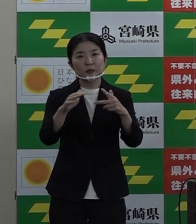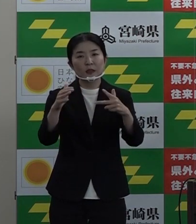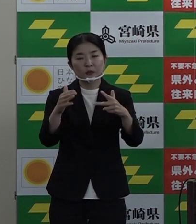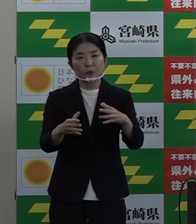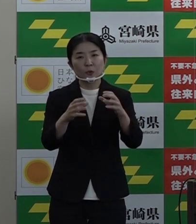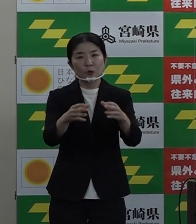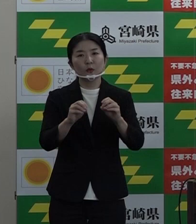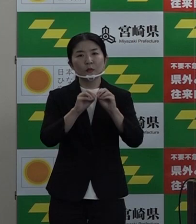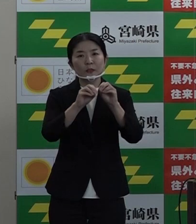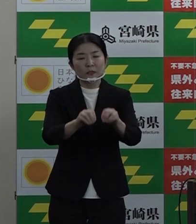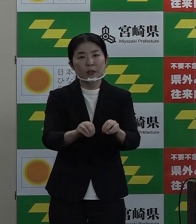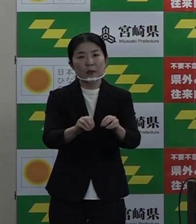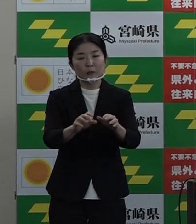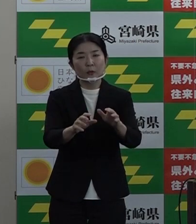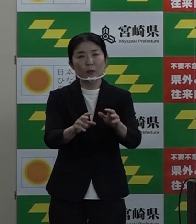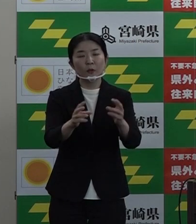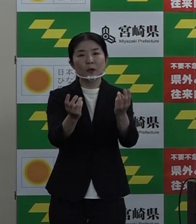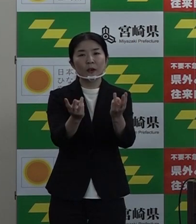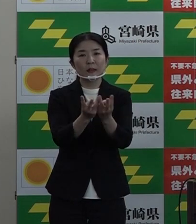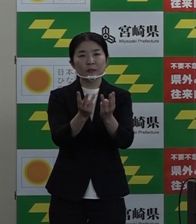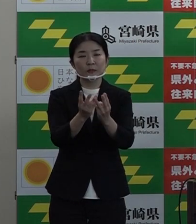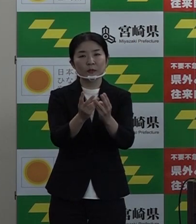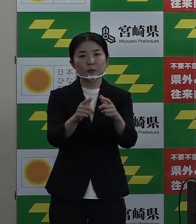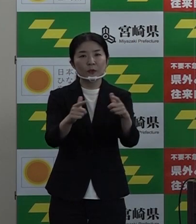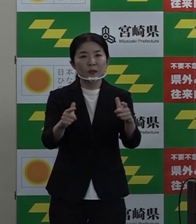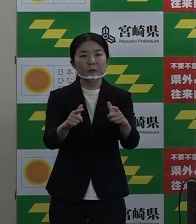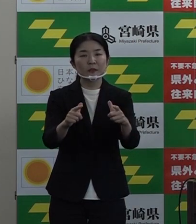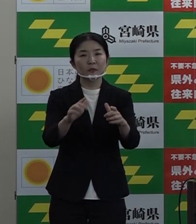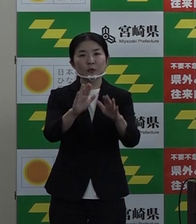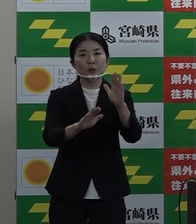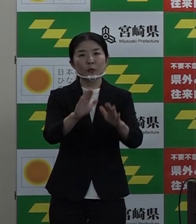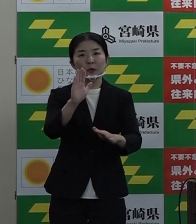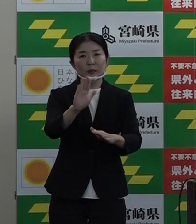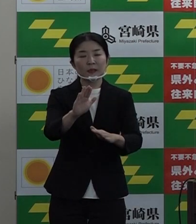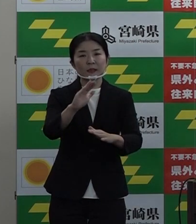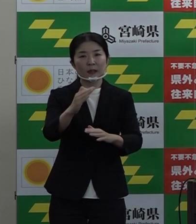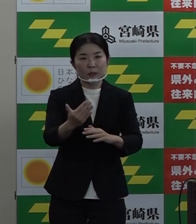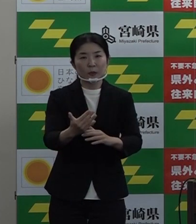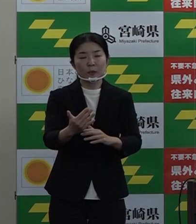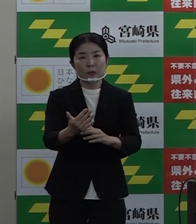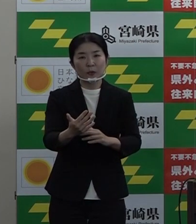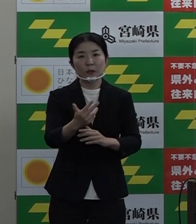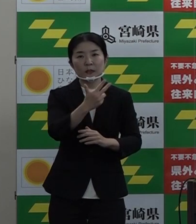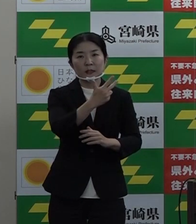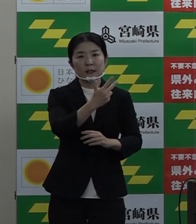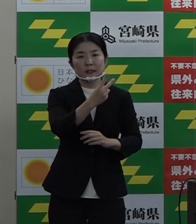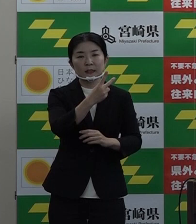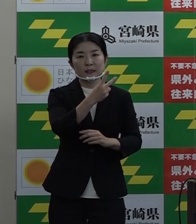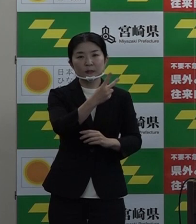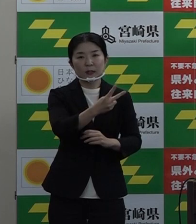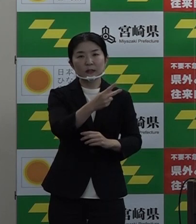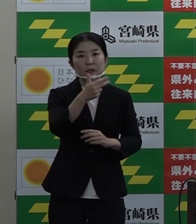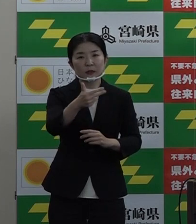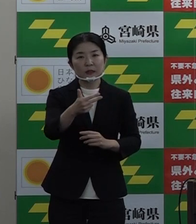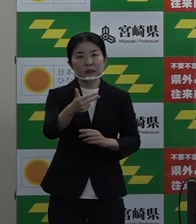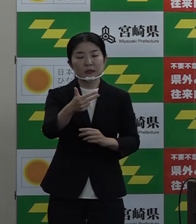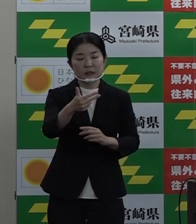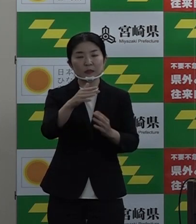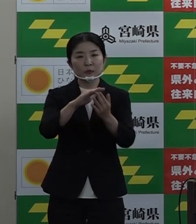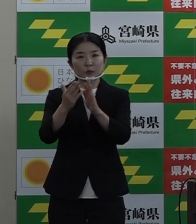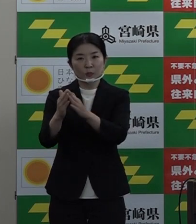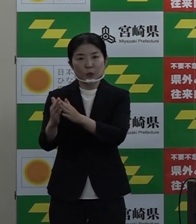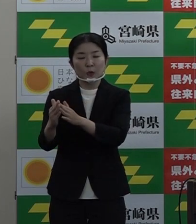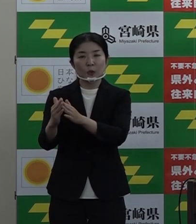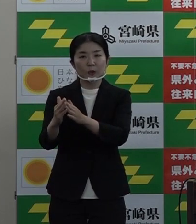ターということで今数字自体は出ておりますが、この西町での感染警戒区域ということを残して